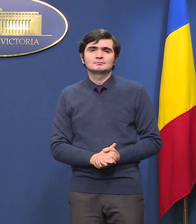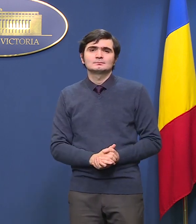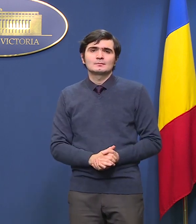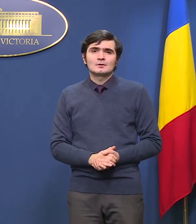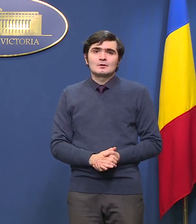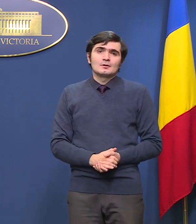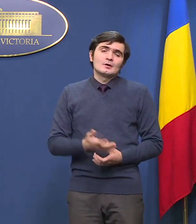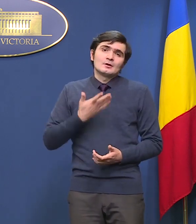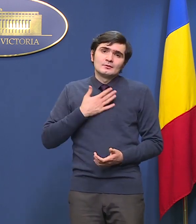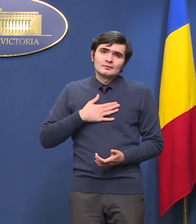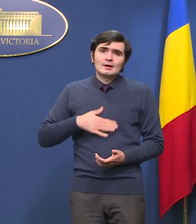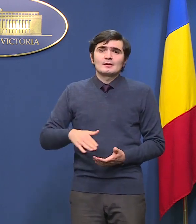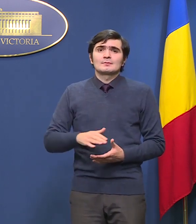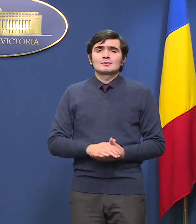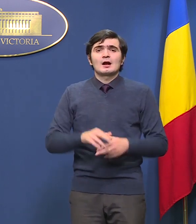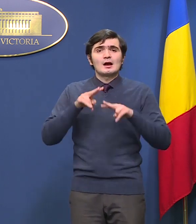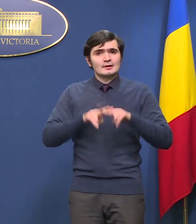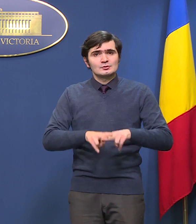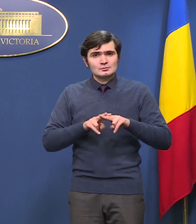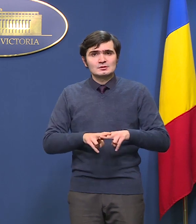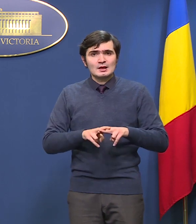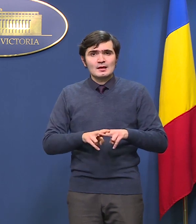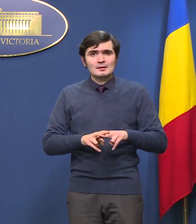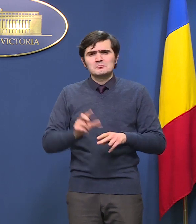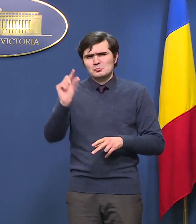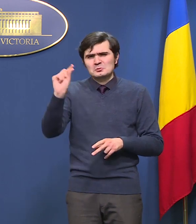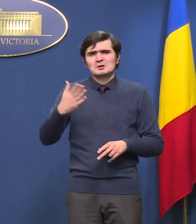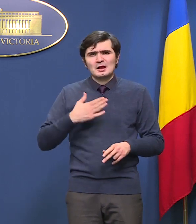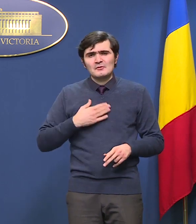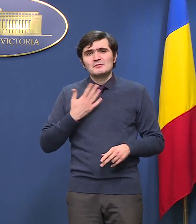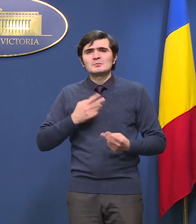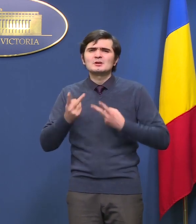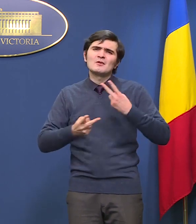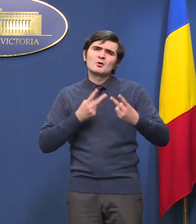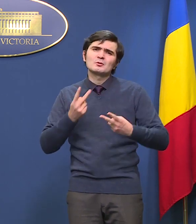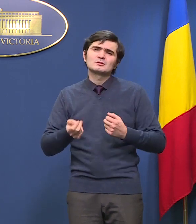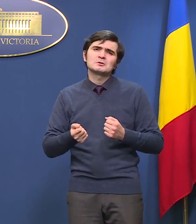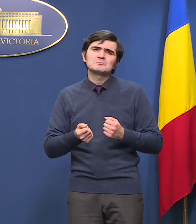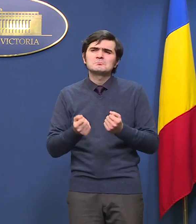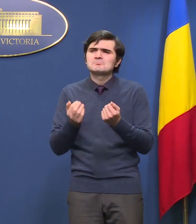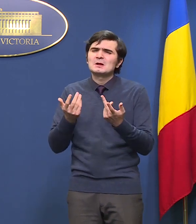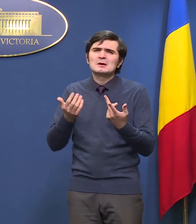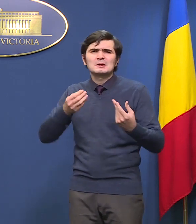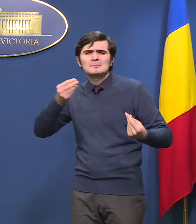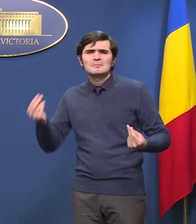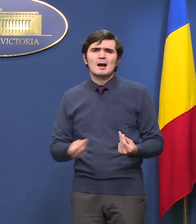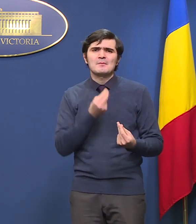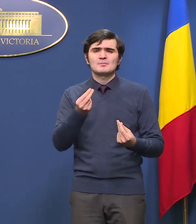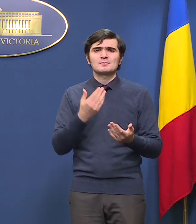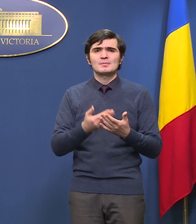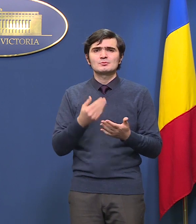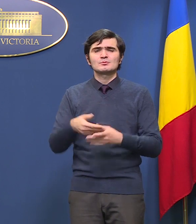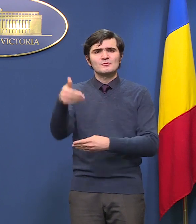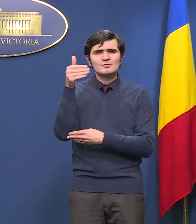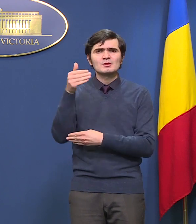Vrem ca resursele puține care le avem să le utilizăm într-un mod cât mai benefic pentru companii